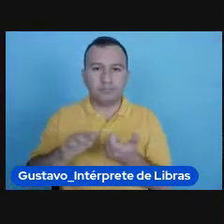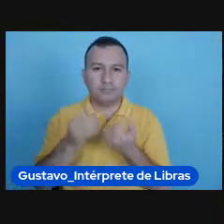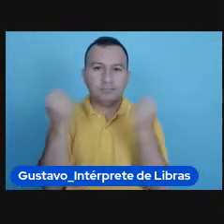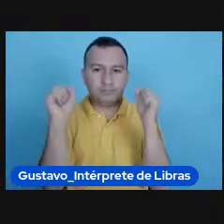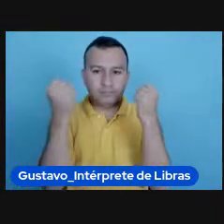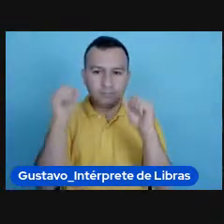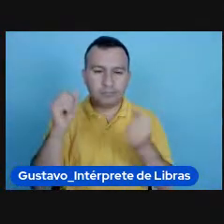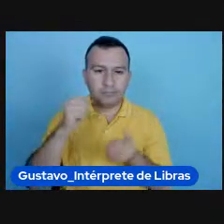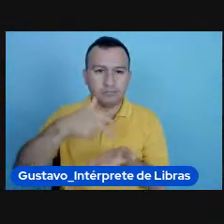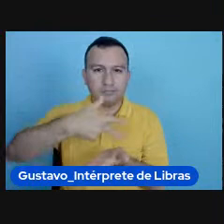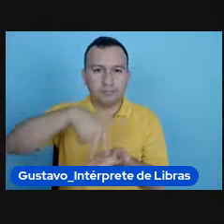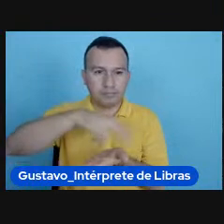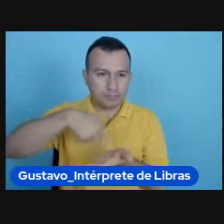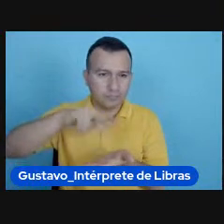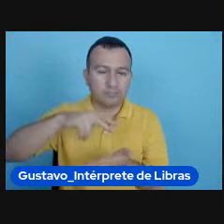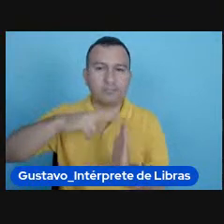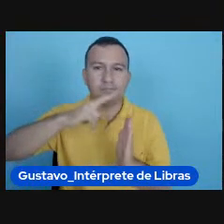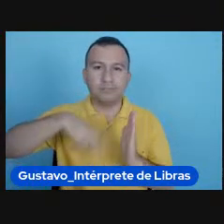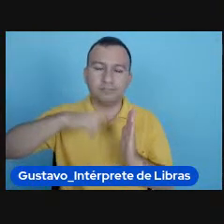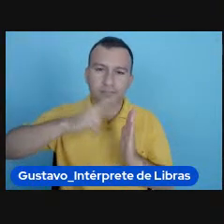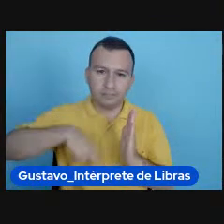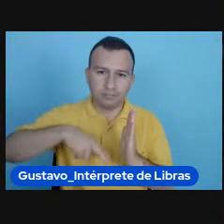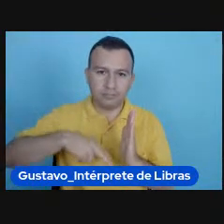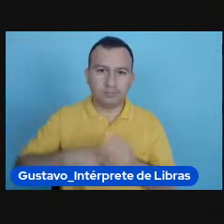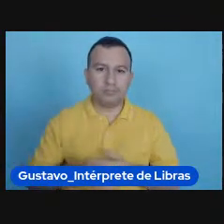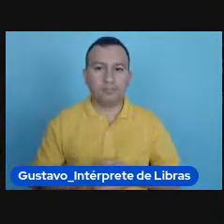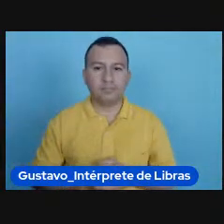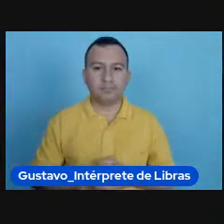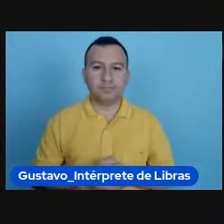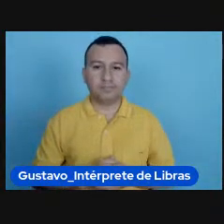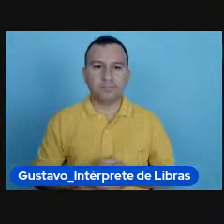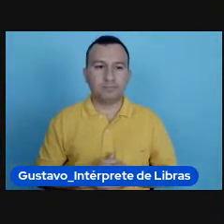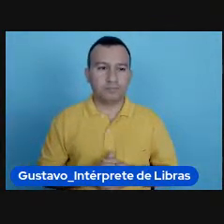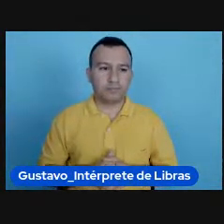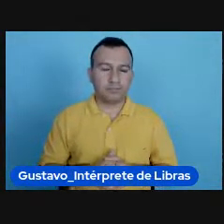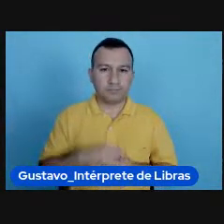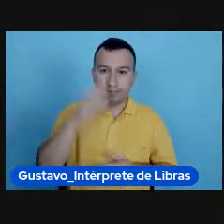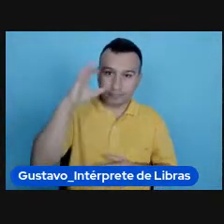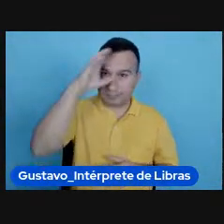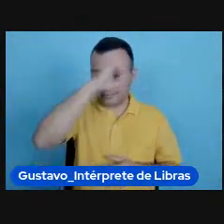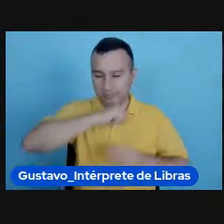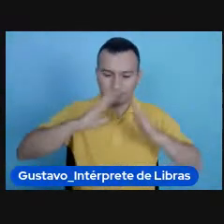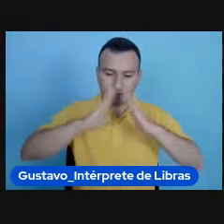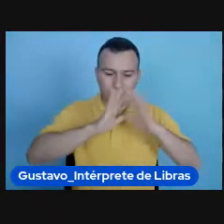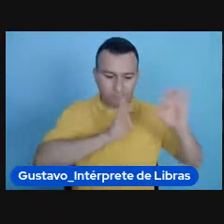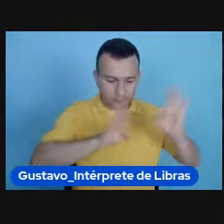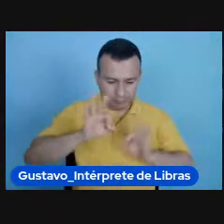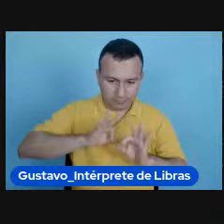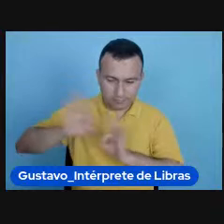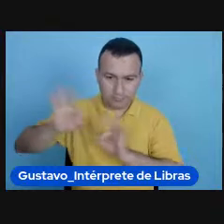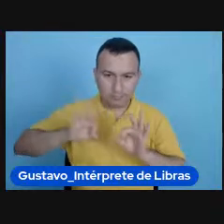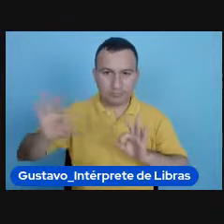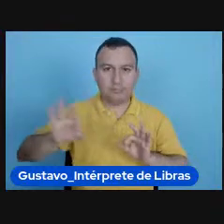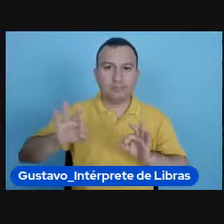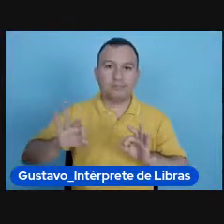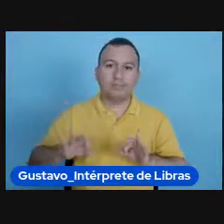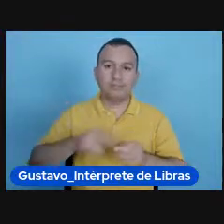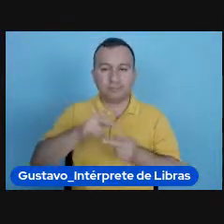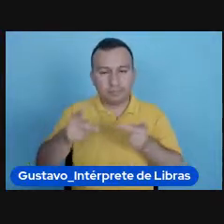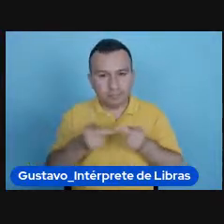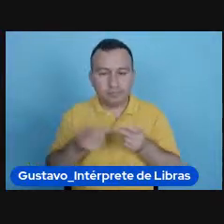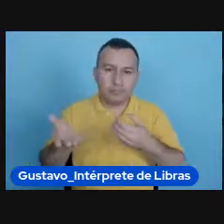né, leitura, aprender a arrumar casa, lavar louça.